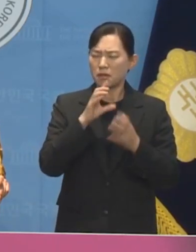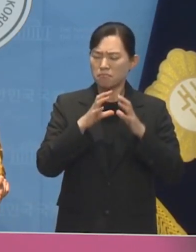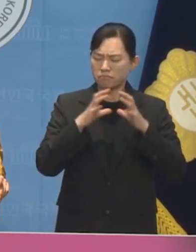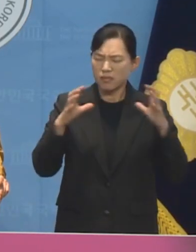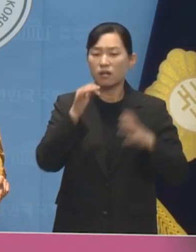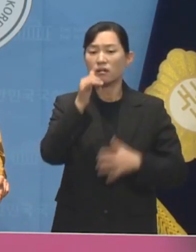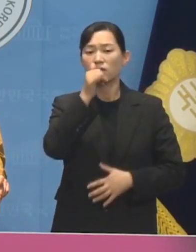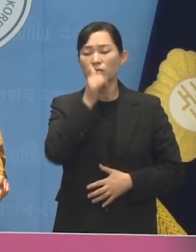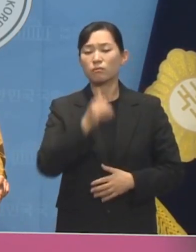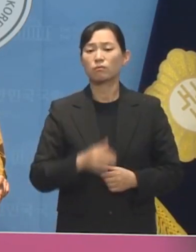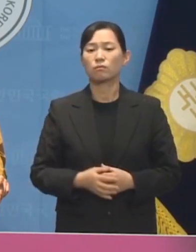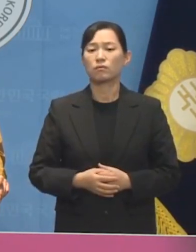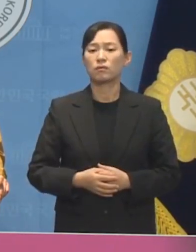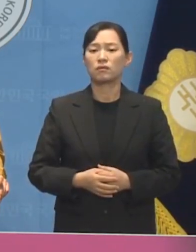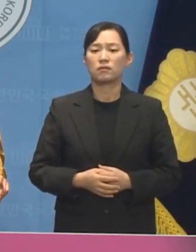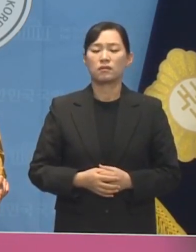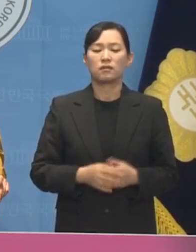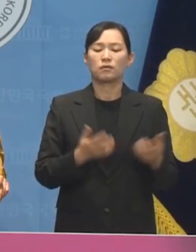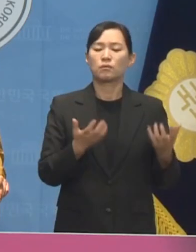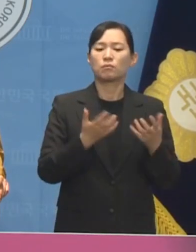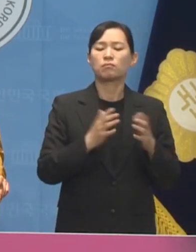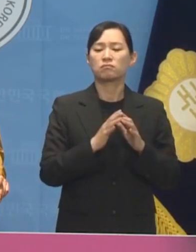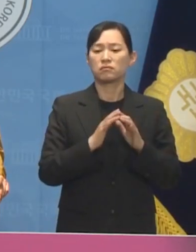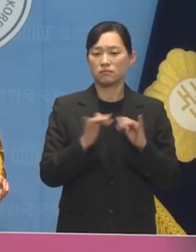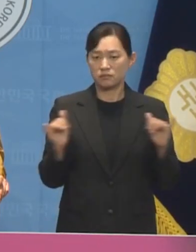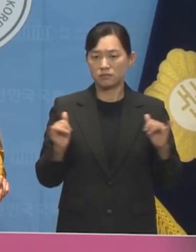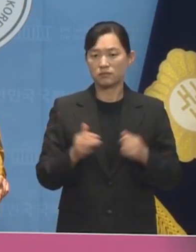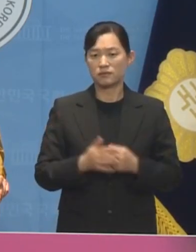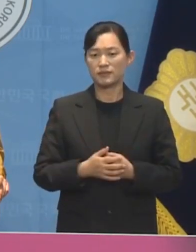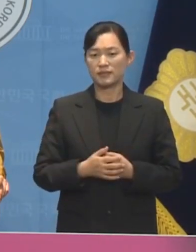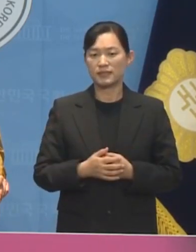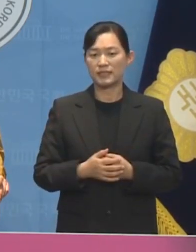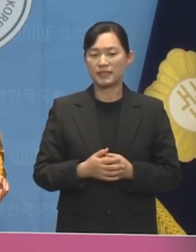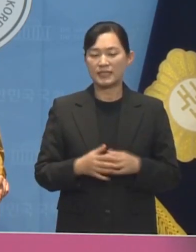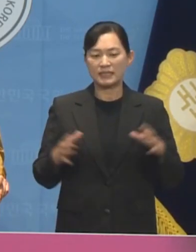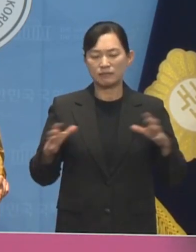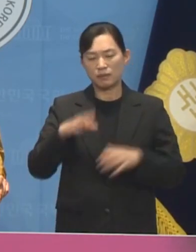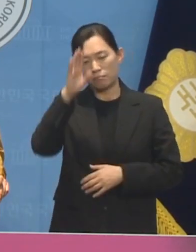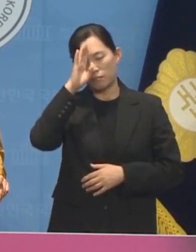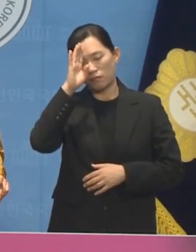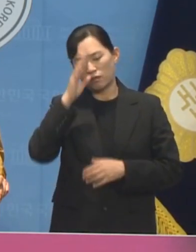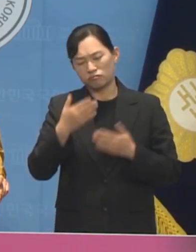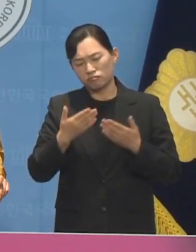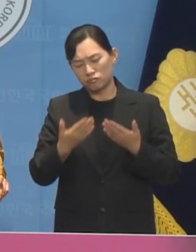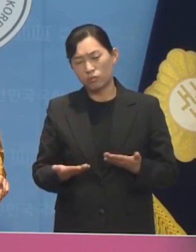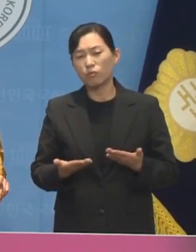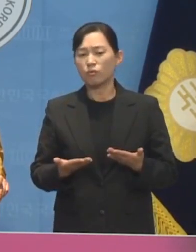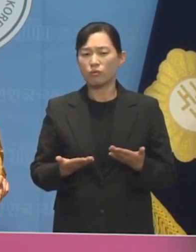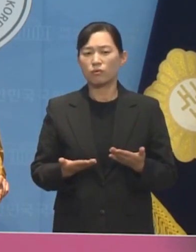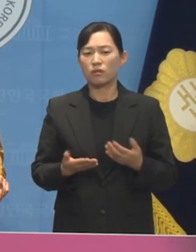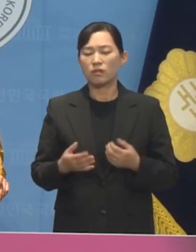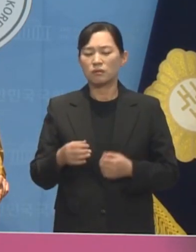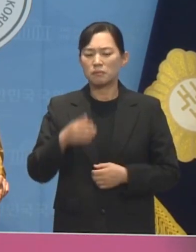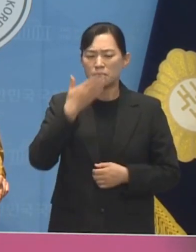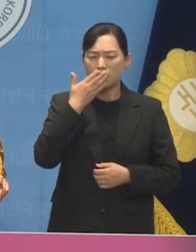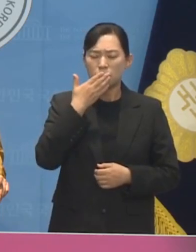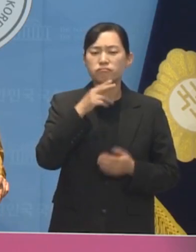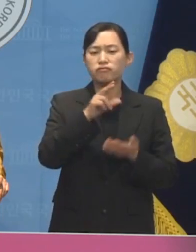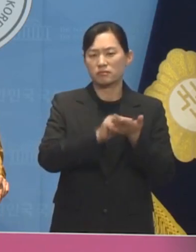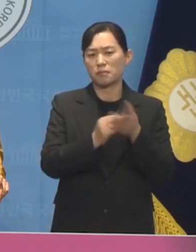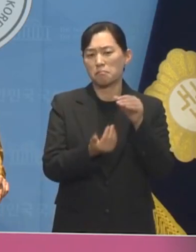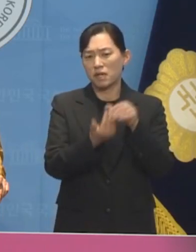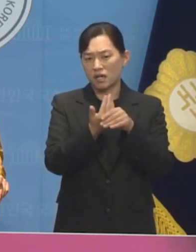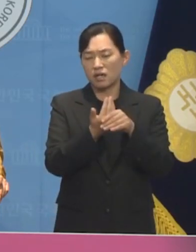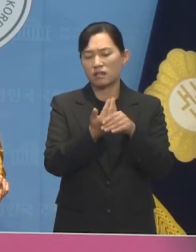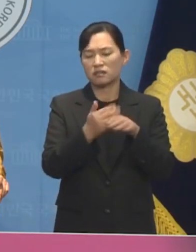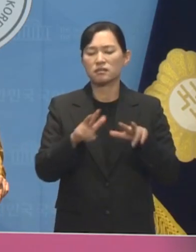그리고 급식 노동자들이 지금 집단 병가 등의 투쟁을 통해서 급식에 좀 차질이 벌어지고 있는 게